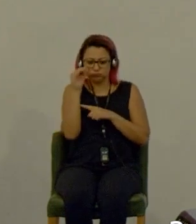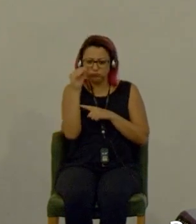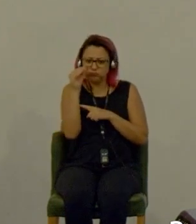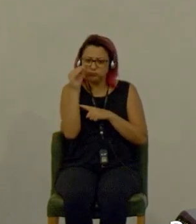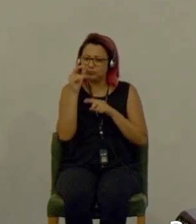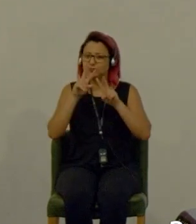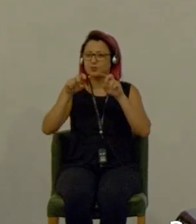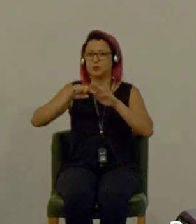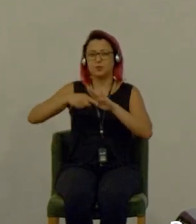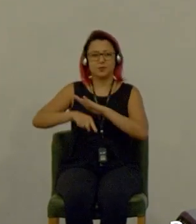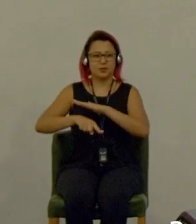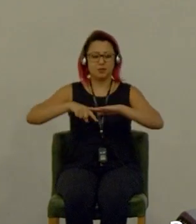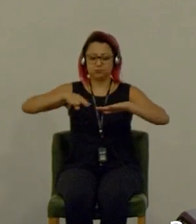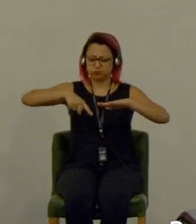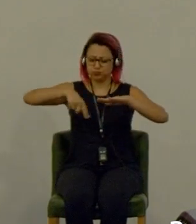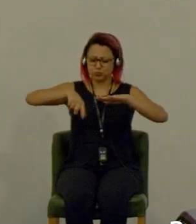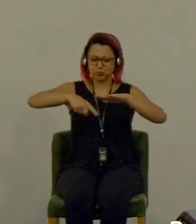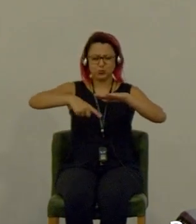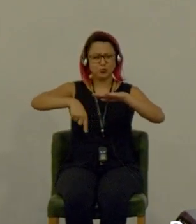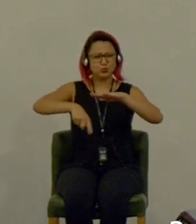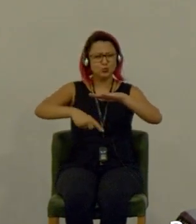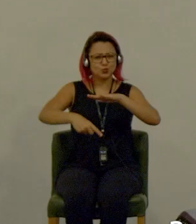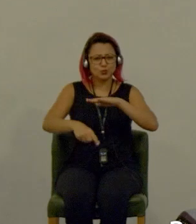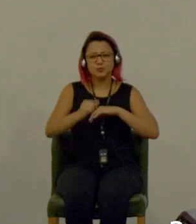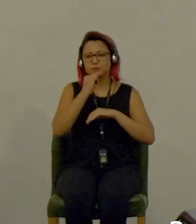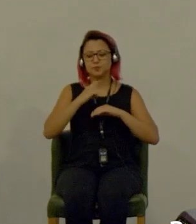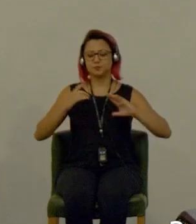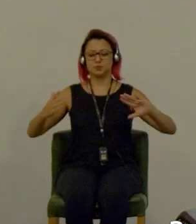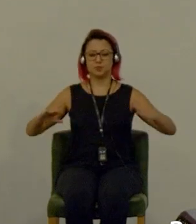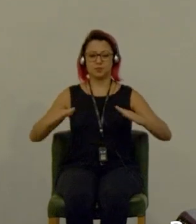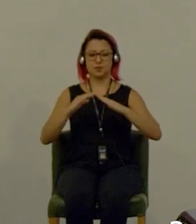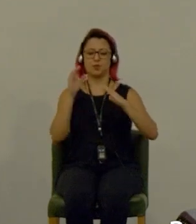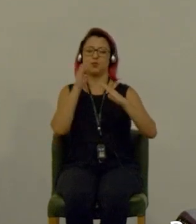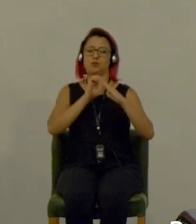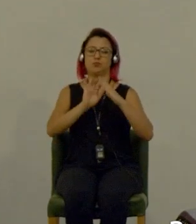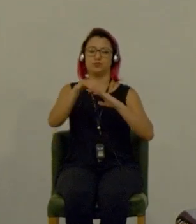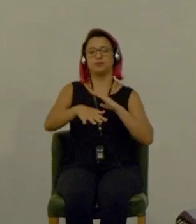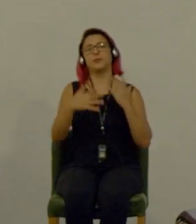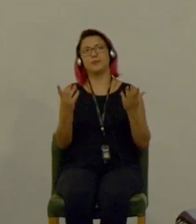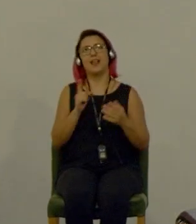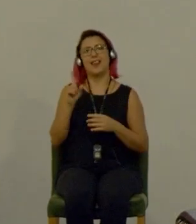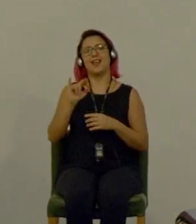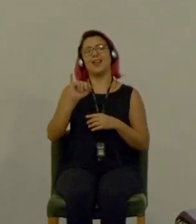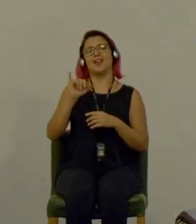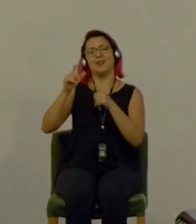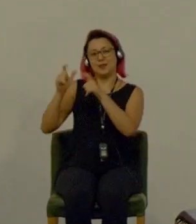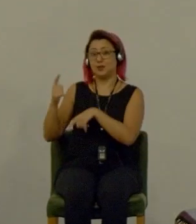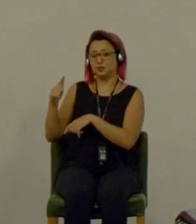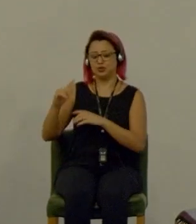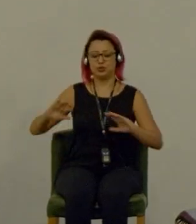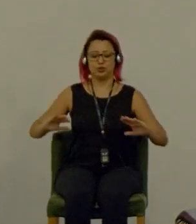On a mis un volcan, il n'y a pas de volcan à Lyon, je vous rassure, on a mis un volcan pour montrer jusqu'où va